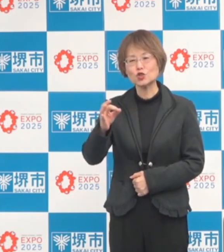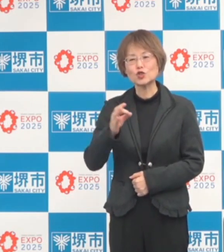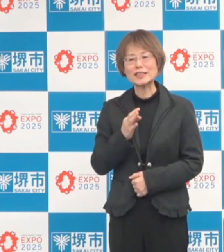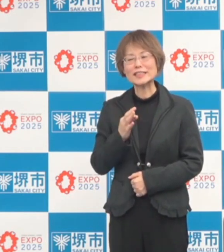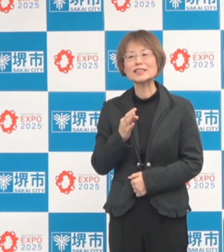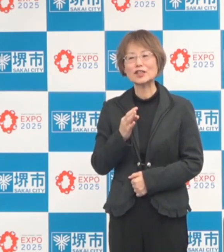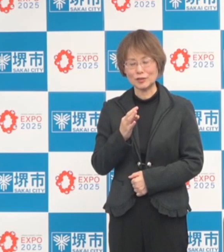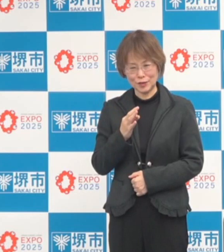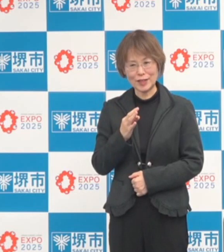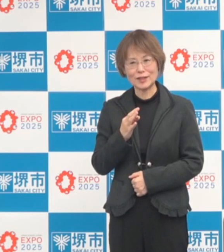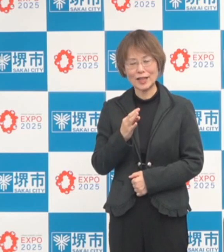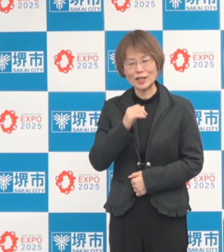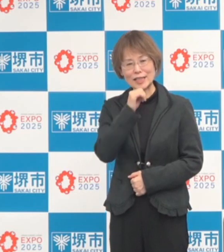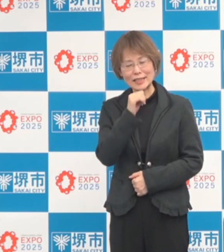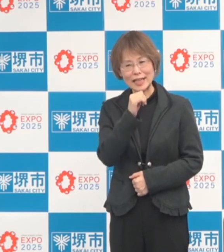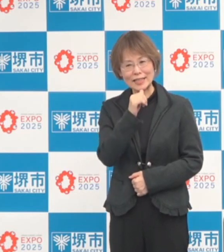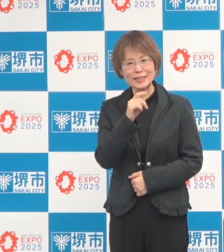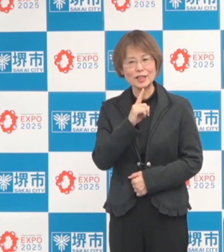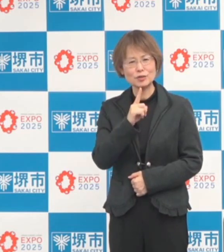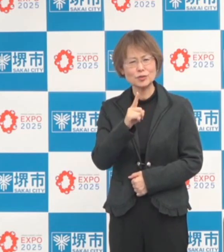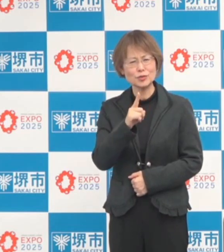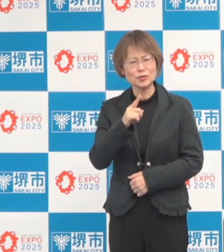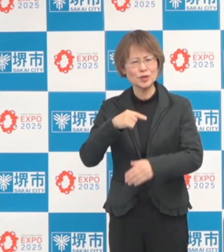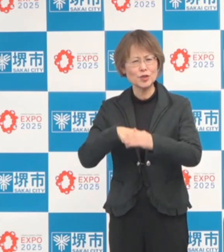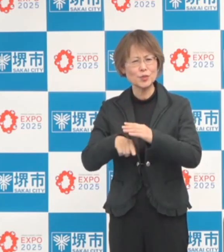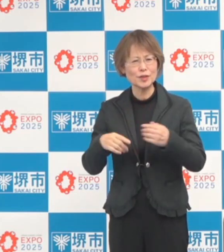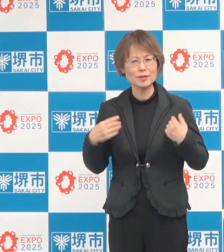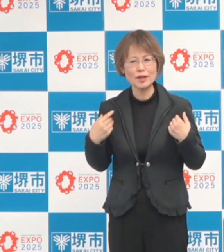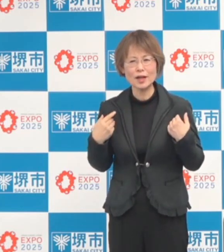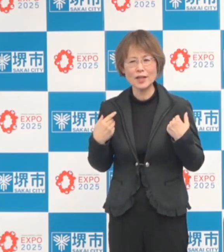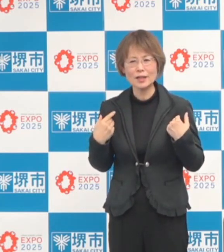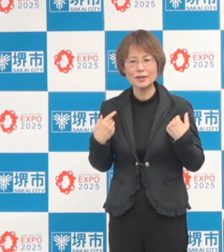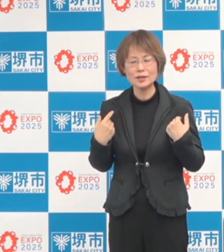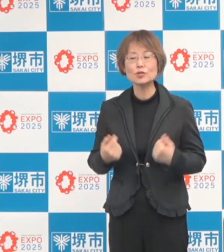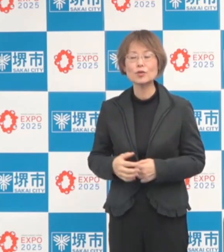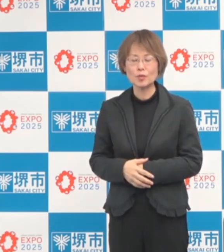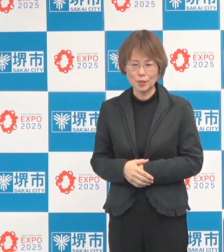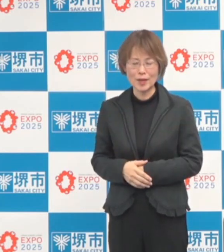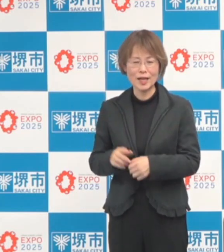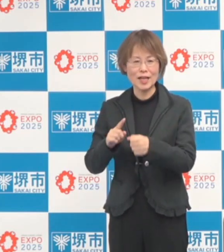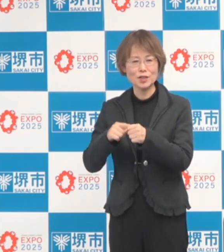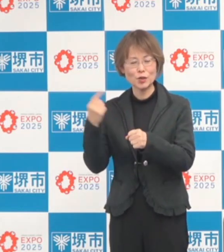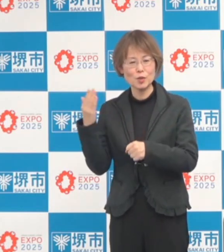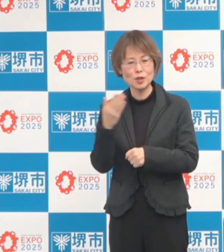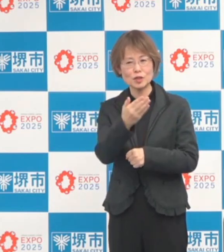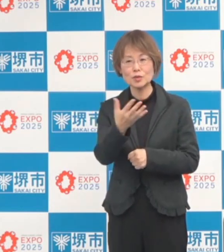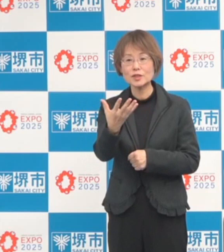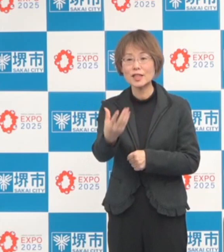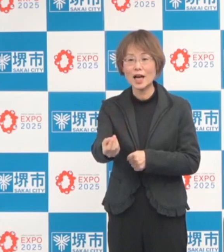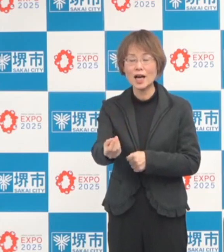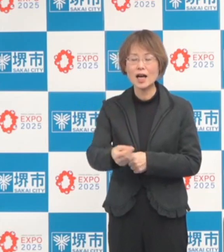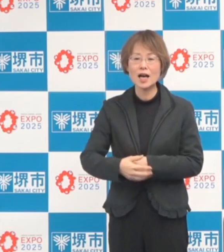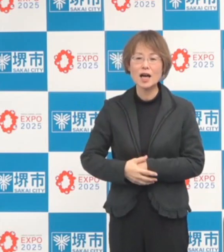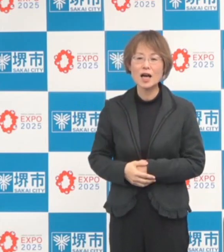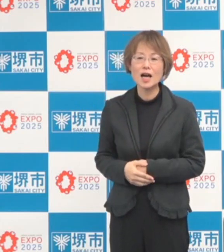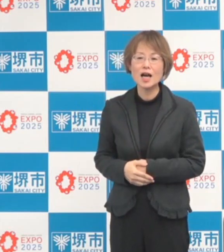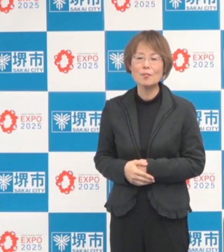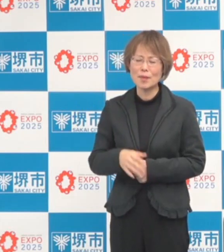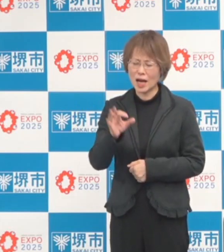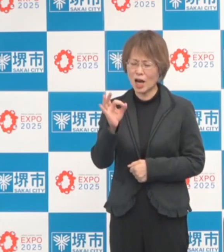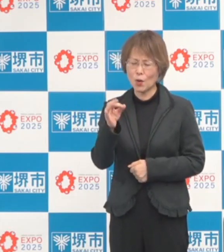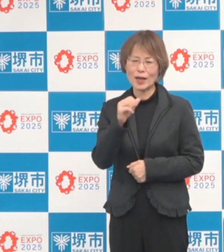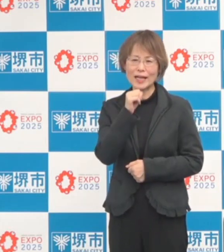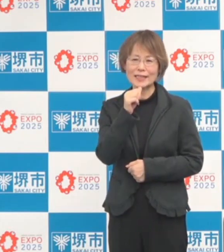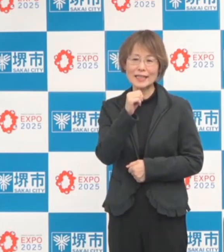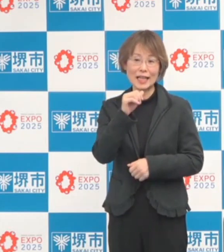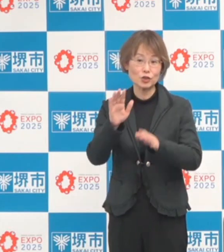言ってこいなので、それが足りないということがよくわからないということは、去年から質問させていただいているんですけども、ただ、お金が足りない状